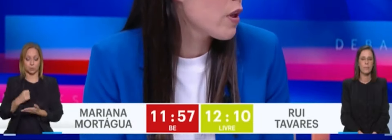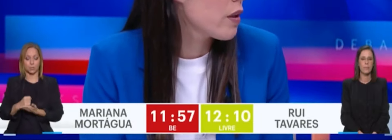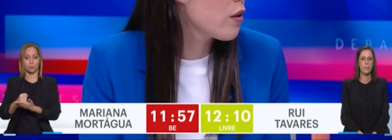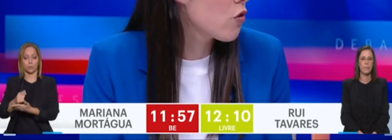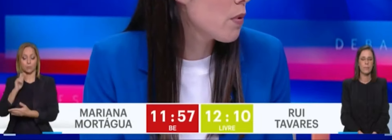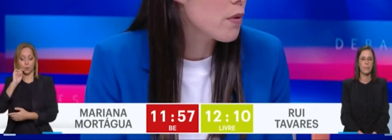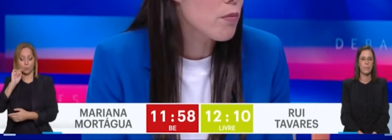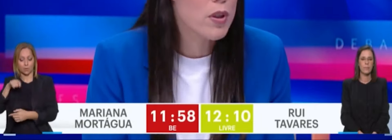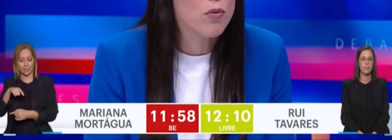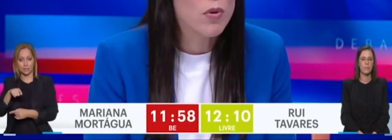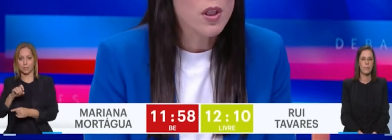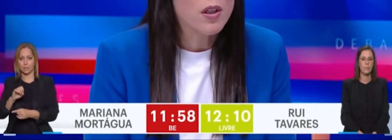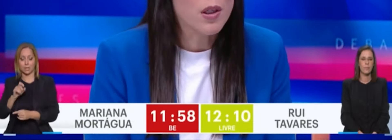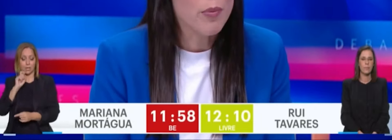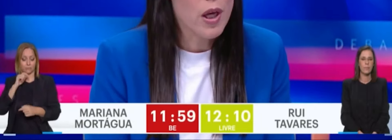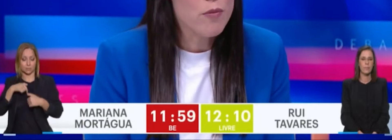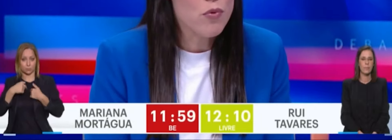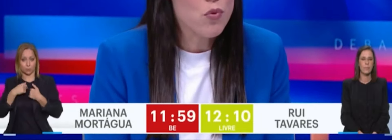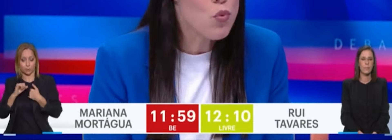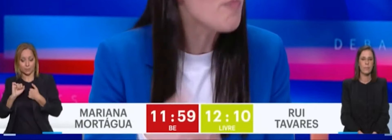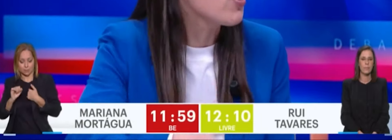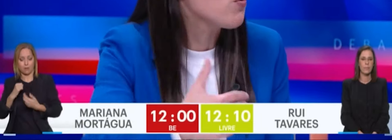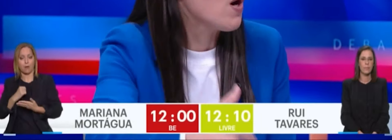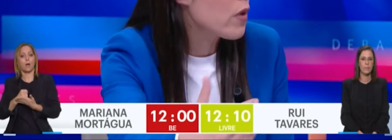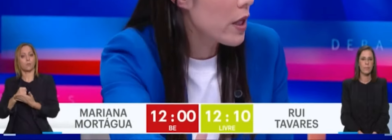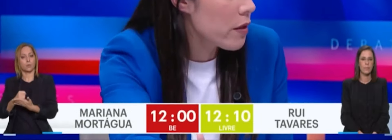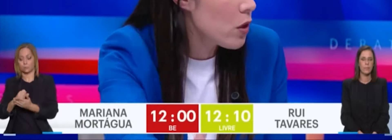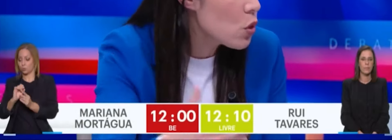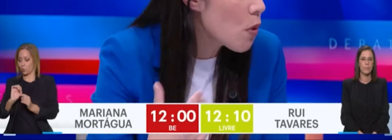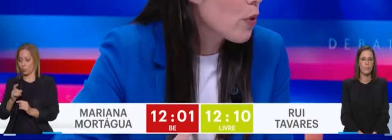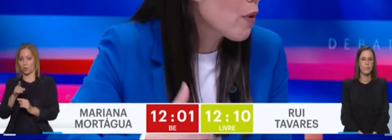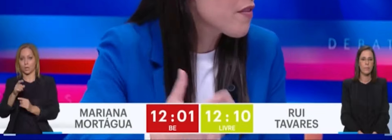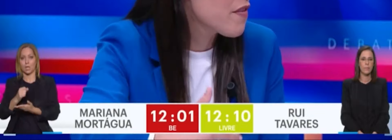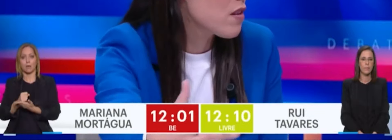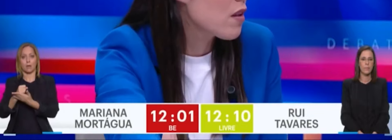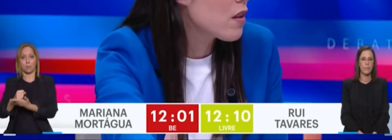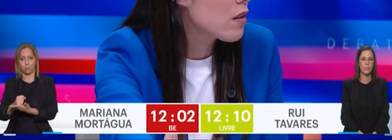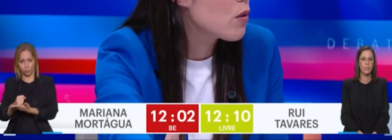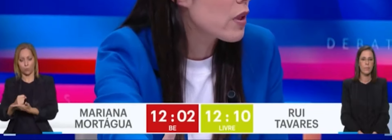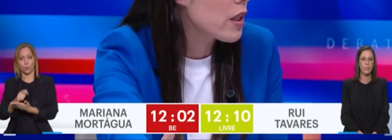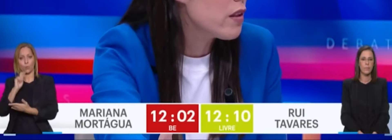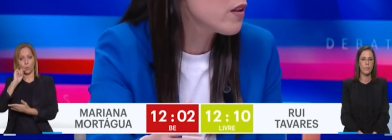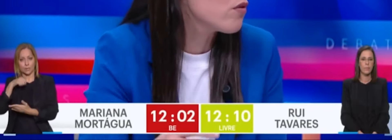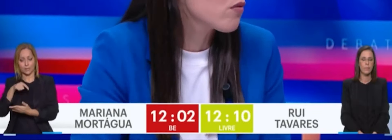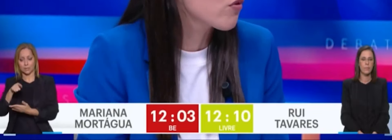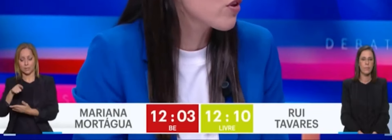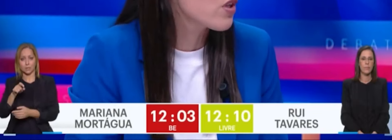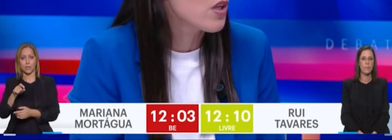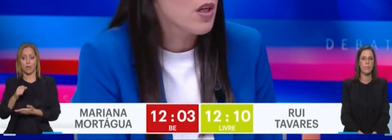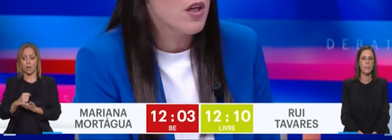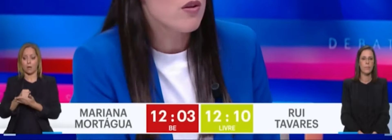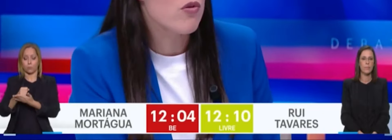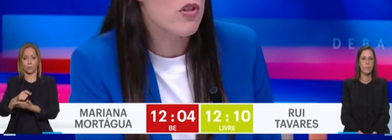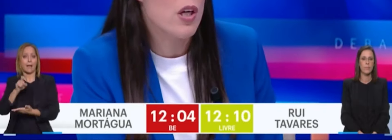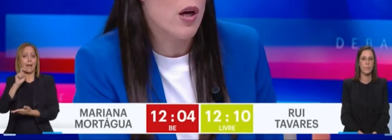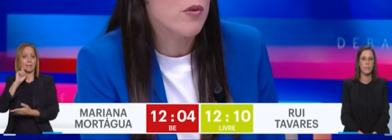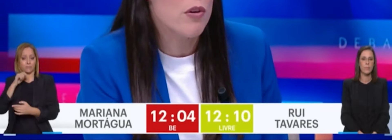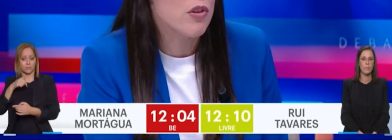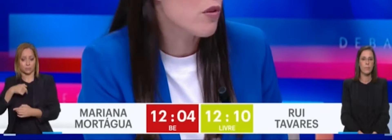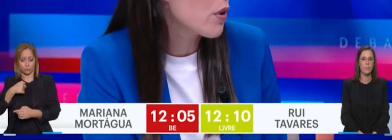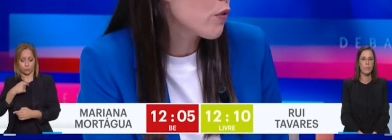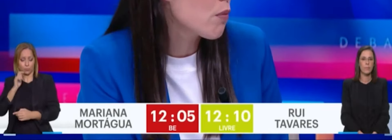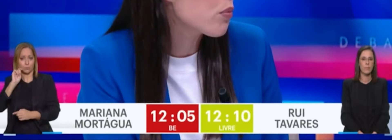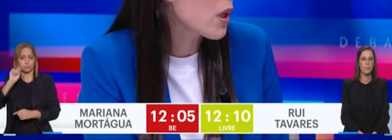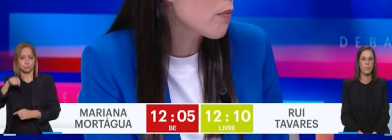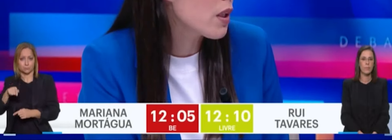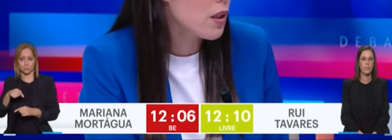à defesa da Ucrânia Desde o Primeiro Momento e apoiamos o apoio à Ucrânia e o apoio à defesa da da Ucrânia e que isso não esteja não esteja em causa eu